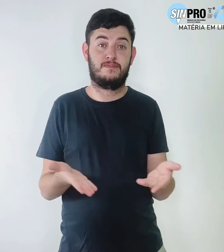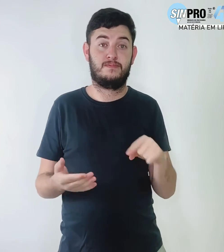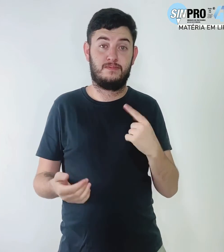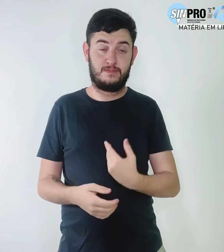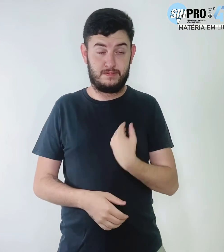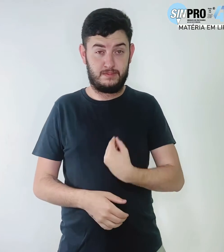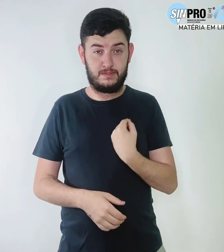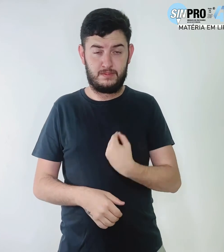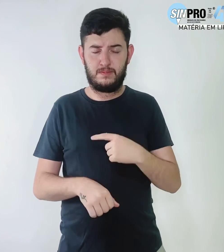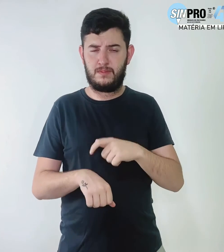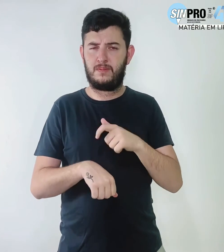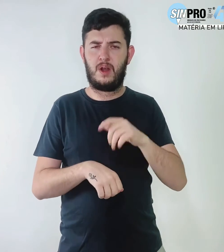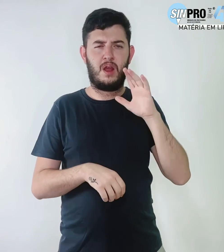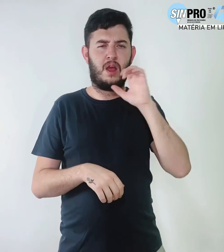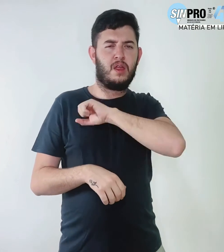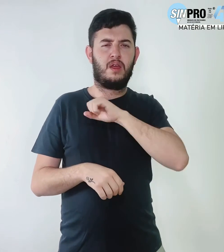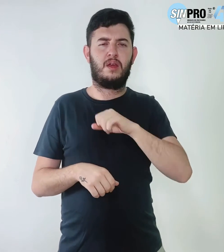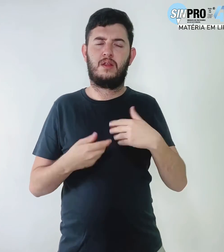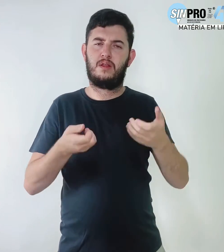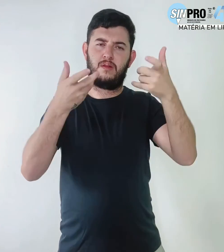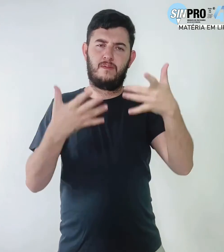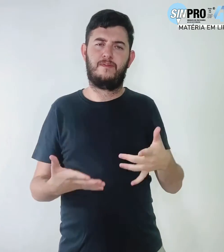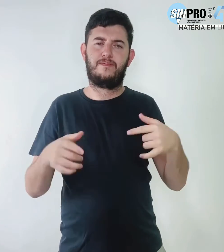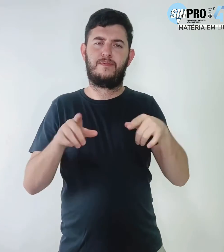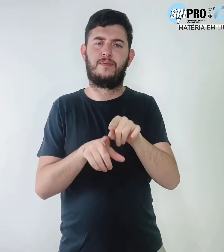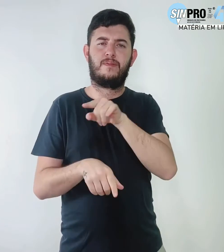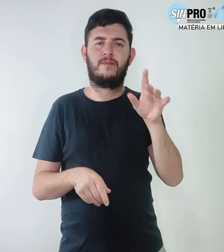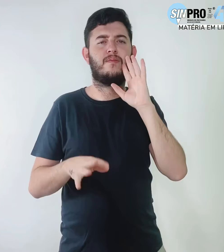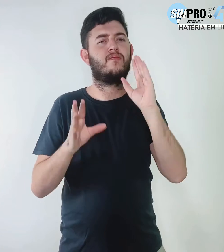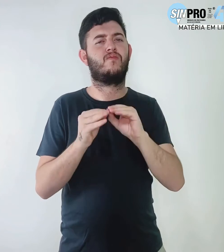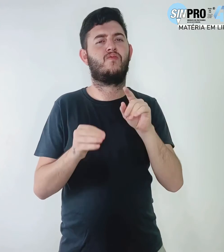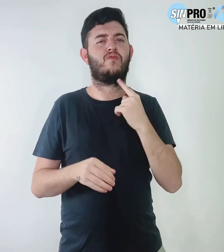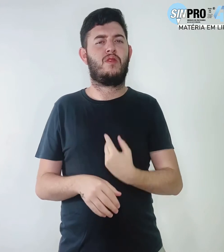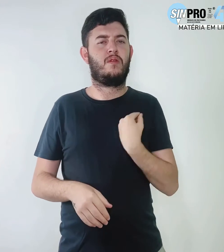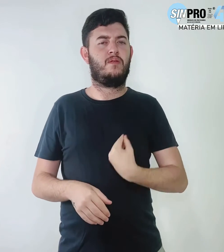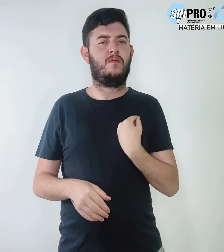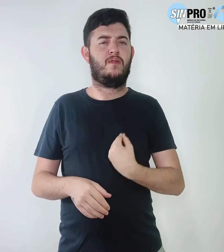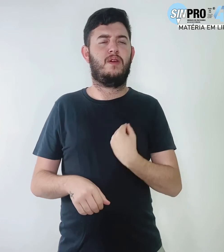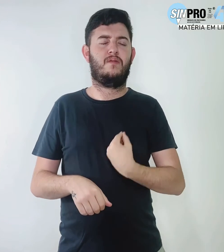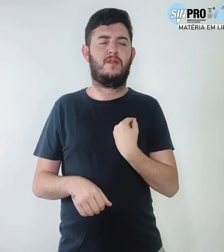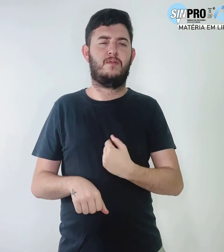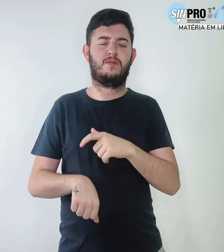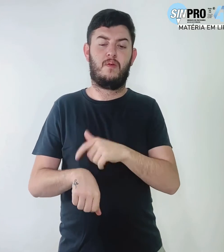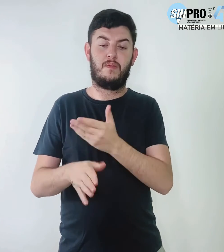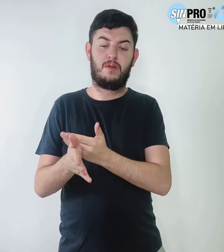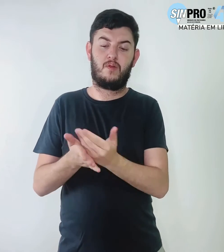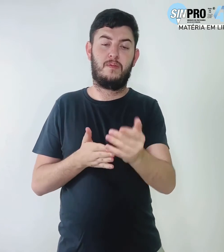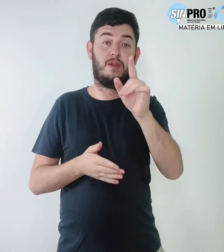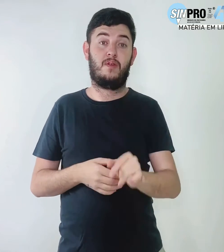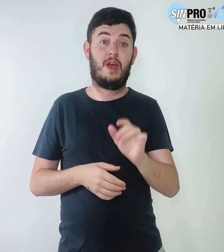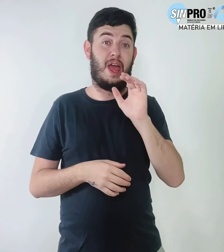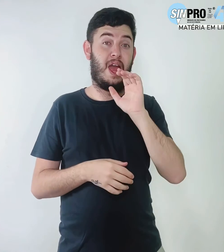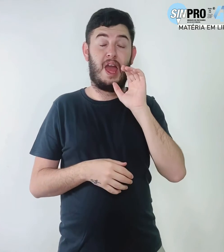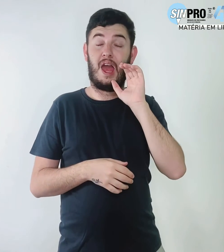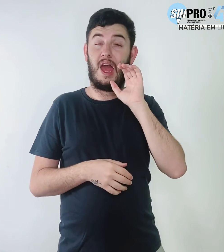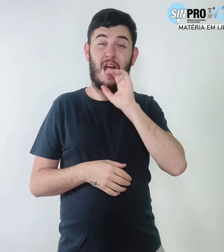Estamos em aceleração e podemos dizer que ainda estamos no começo desta fase de aceleração